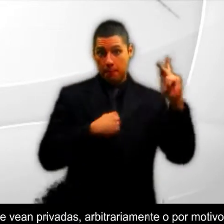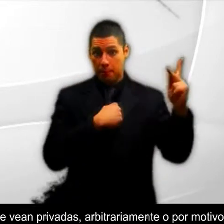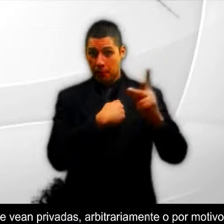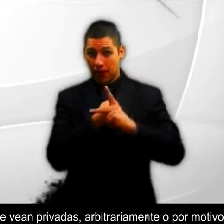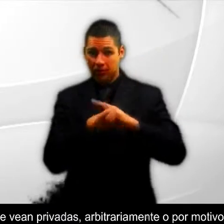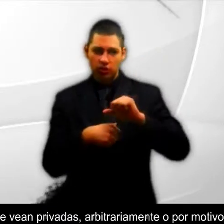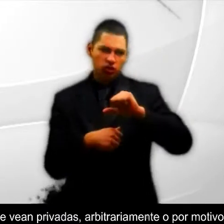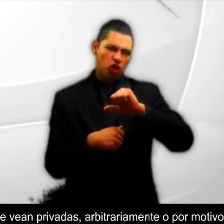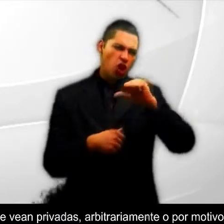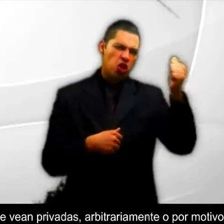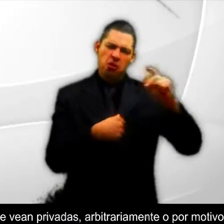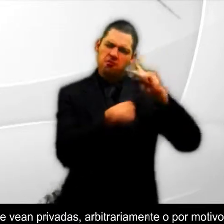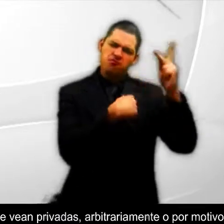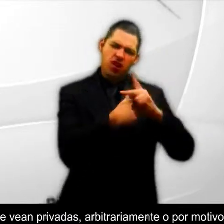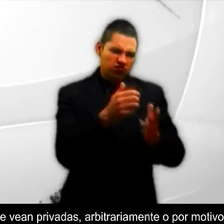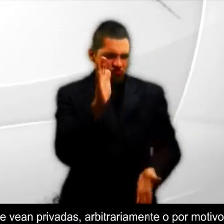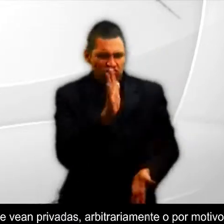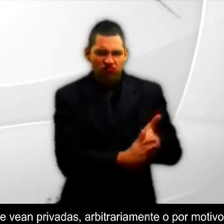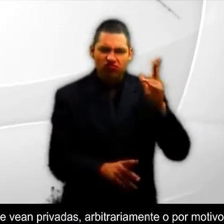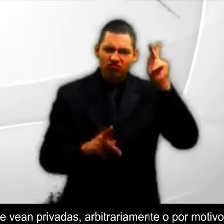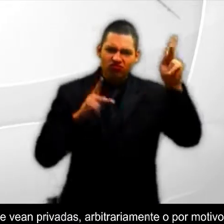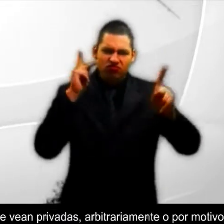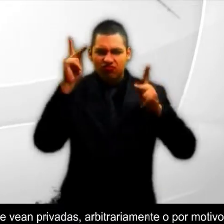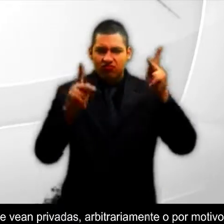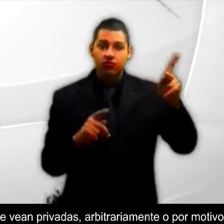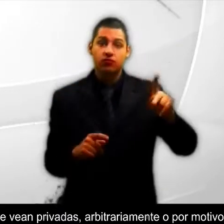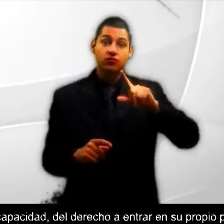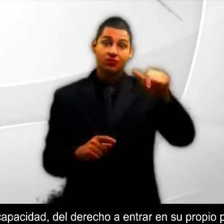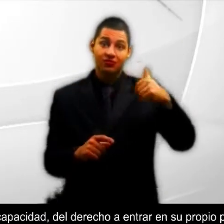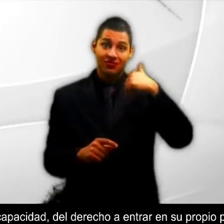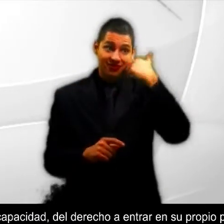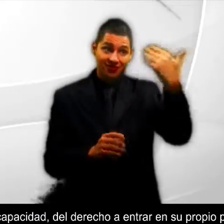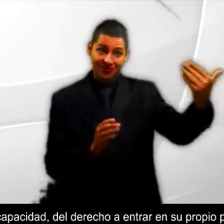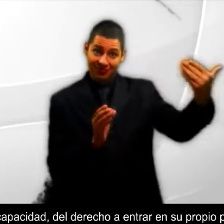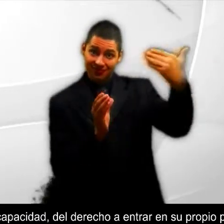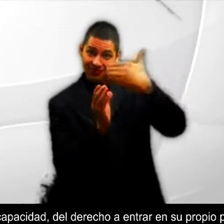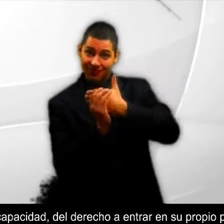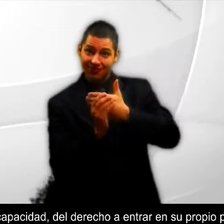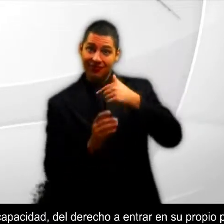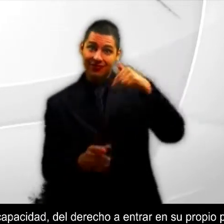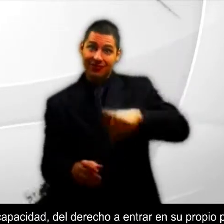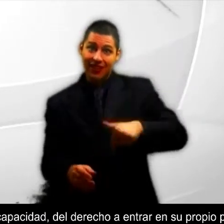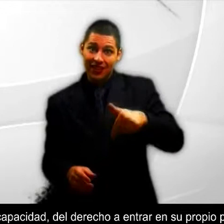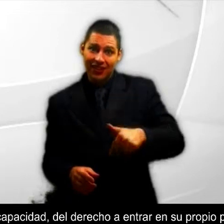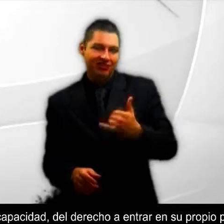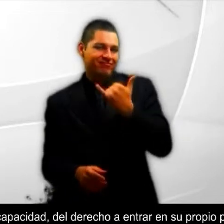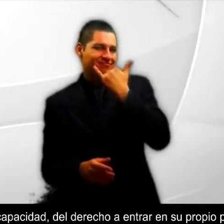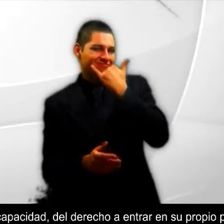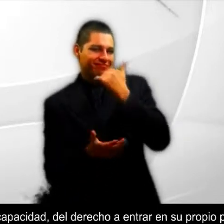no se vean privadas arbitrariamente o por motivos de discapacidad de derecho a entrar a su propio país